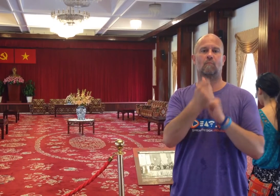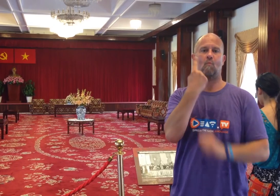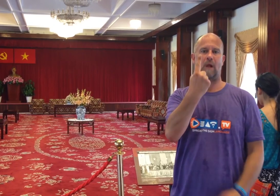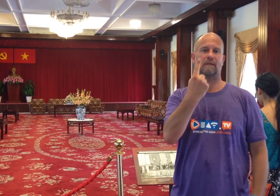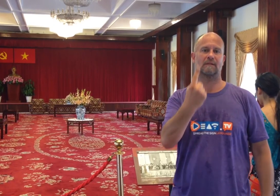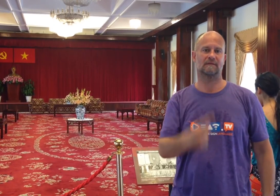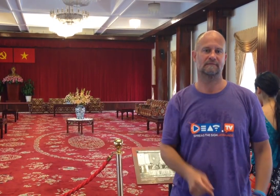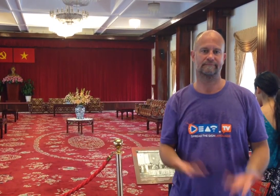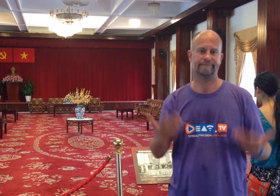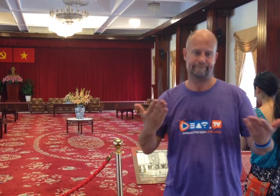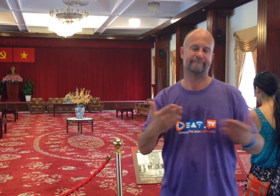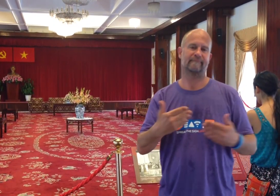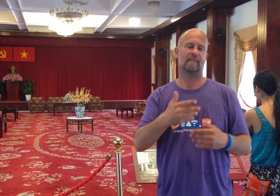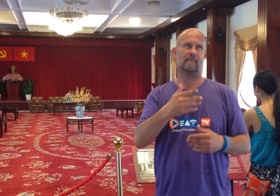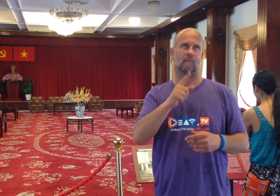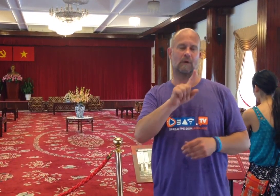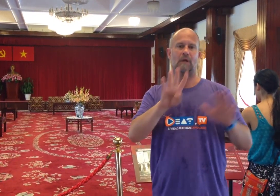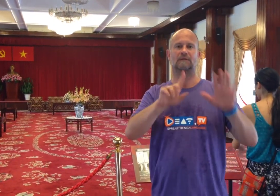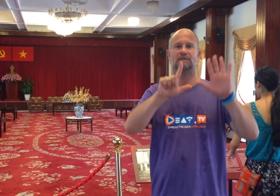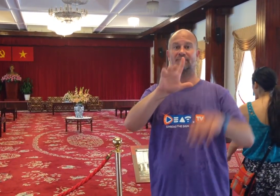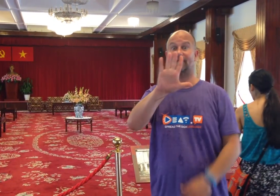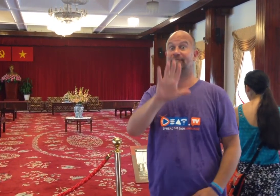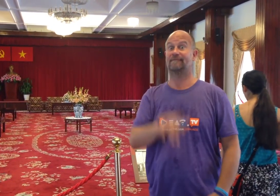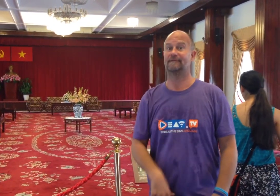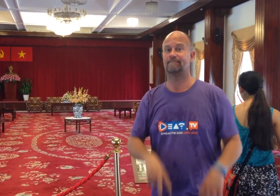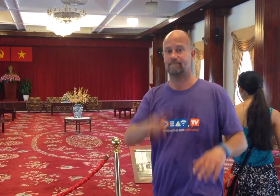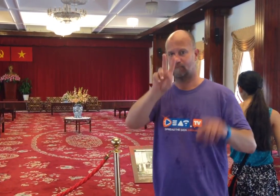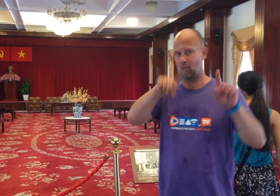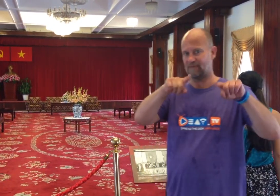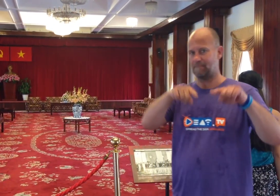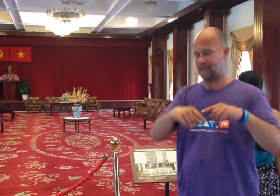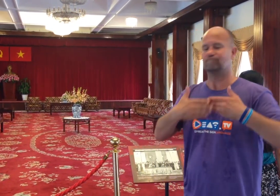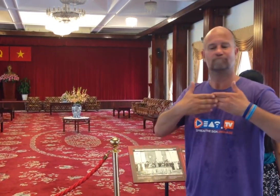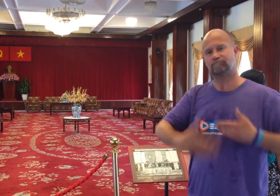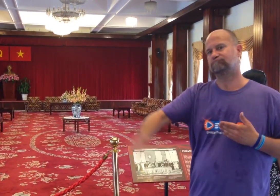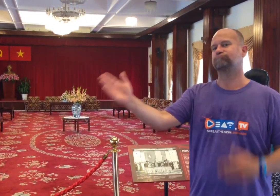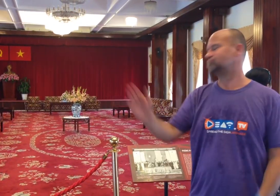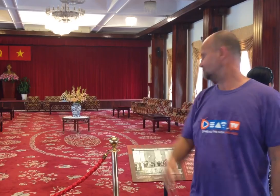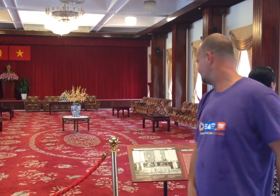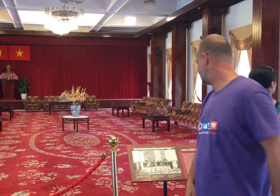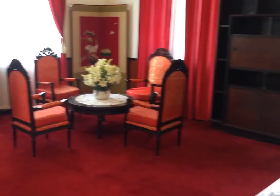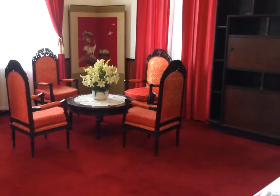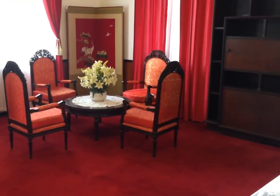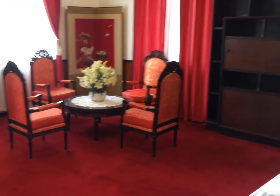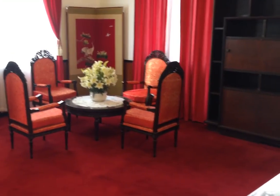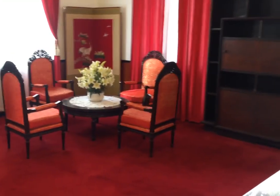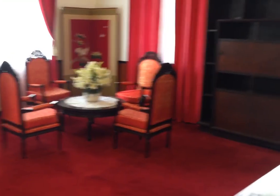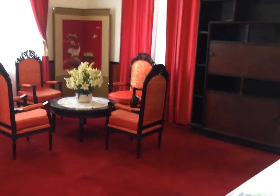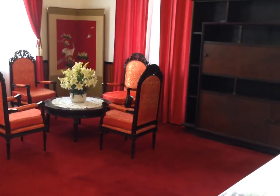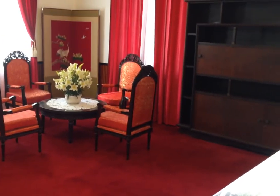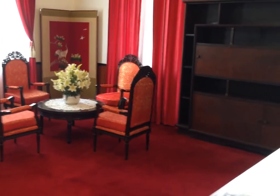vergebens. Seit November 1975 existiert also nur noch die Sozialistische Republik Vietnam.